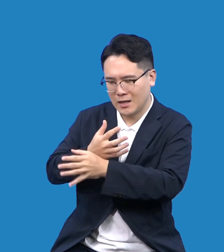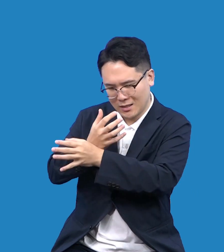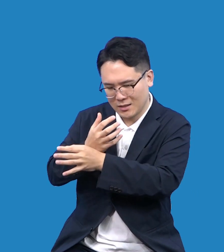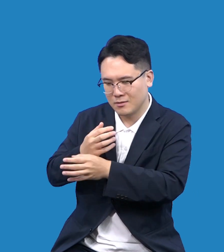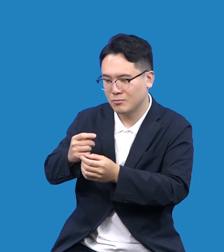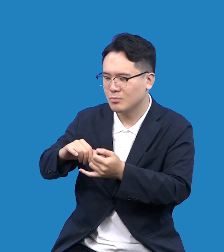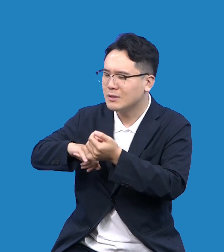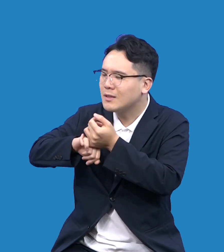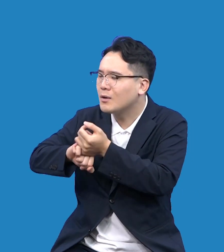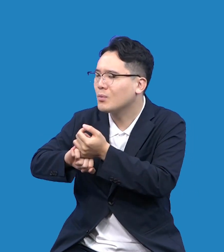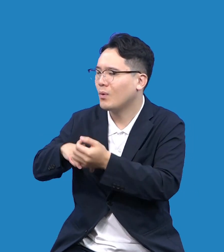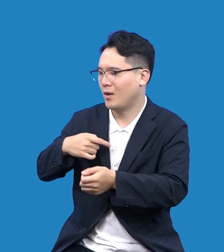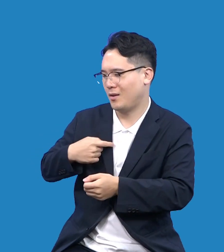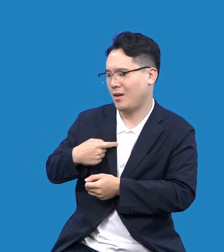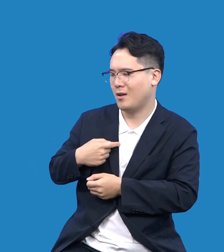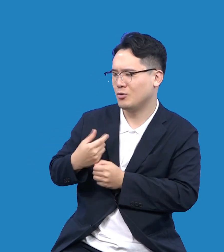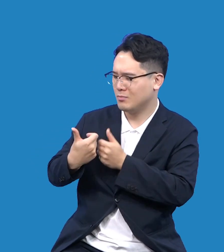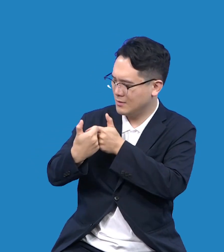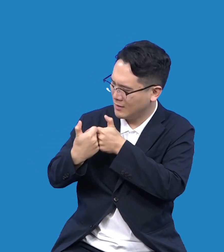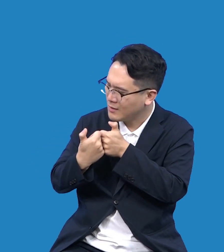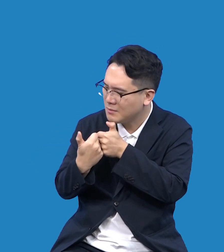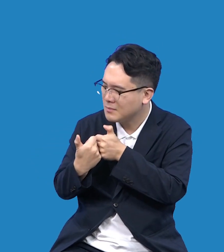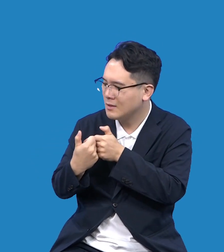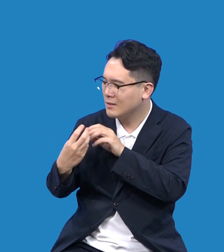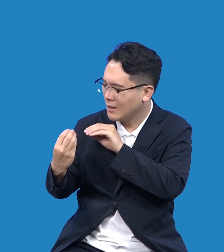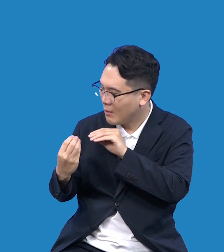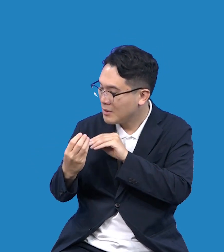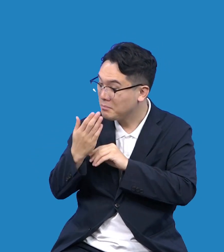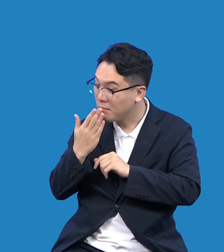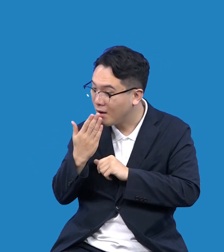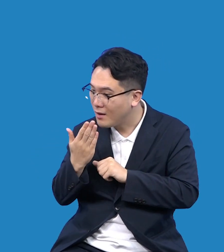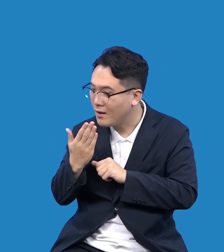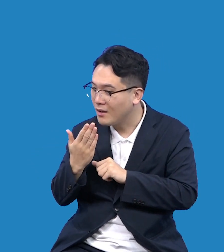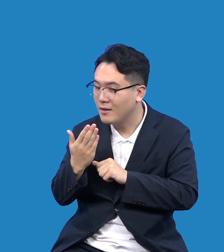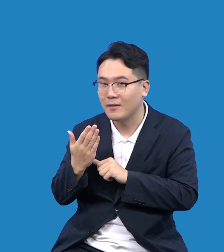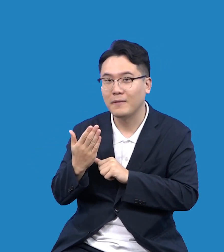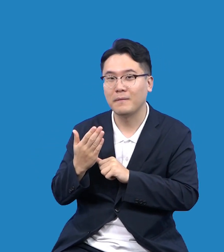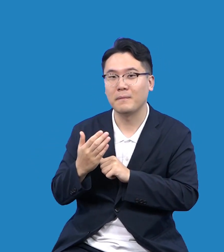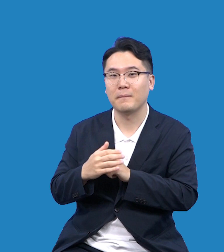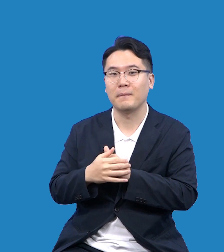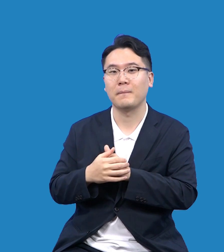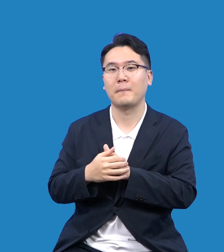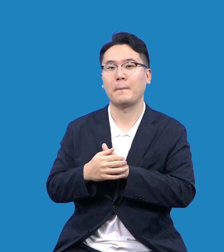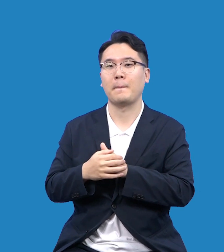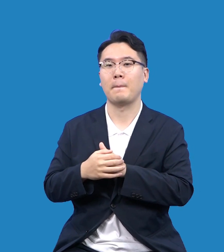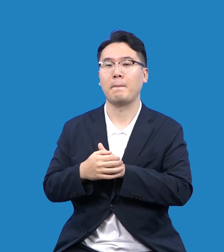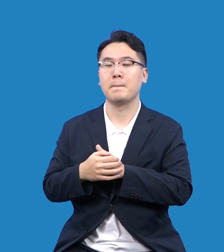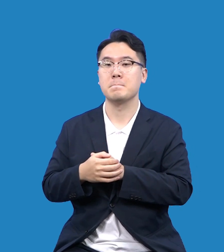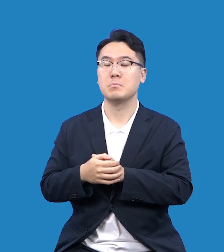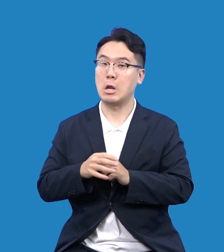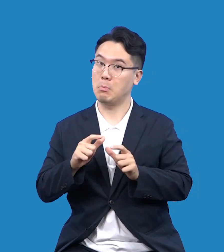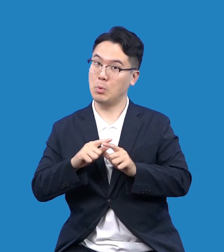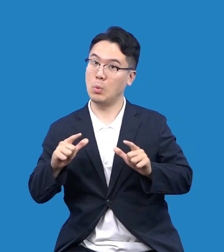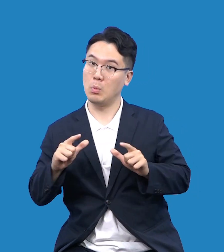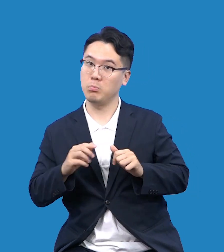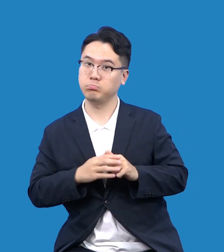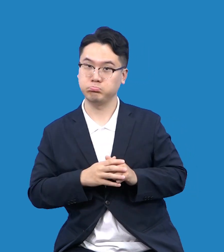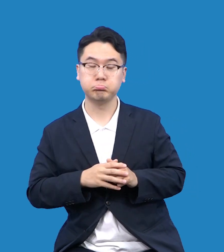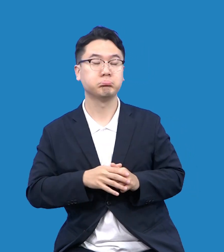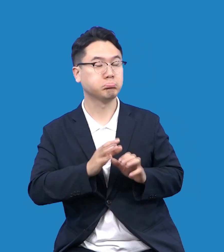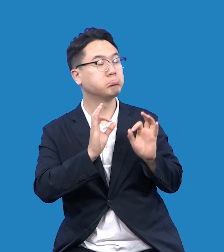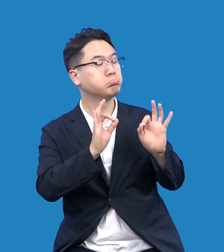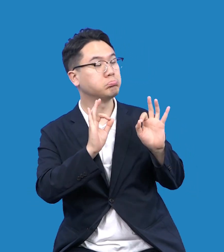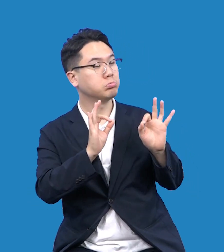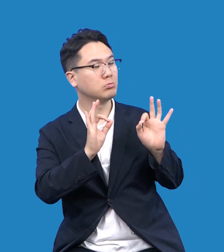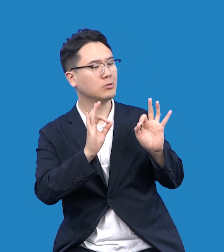수가 있을까요? 제가 이렇게 물어보면 그냥 우리가 예측할 수 있는 대답이 yes, no 아니냐.